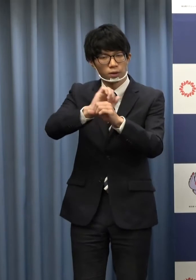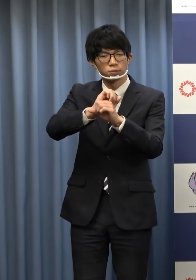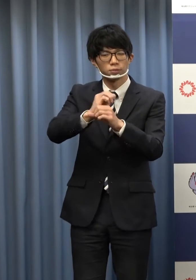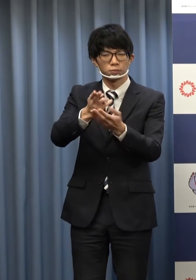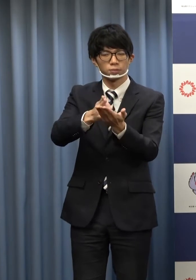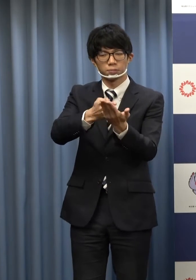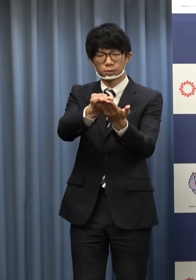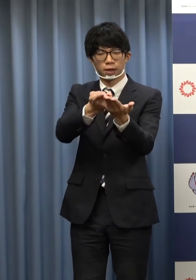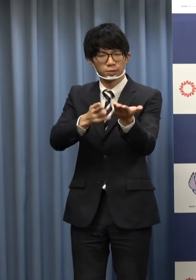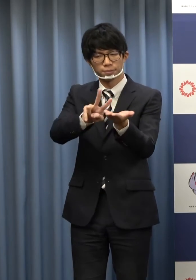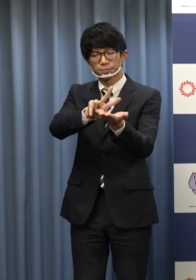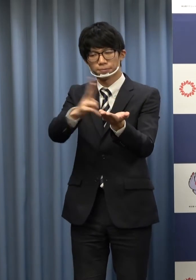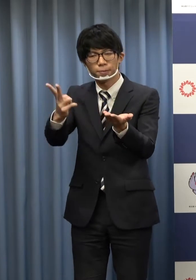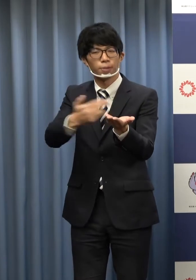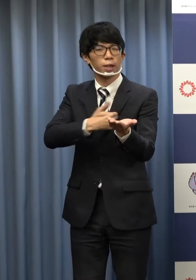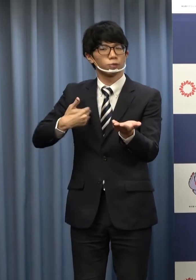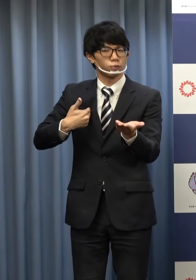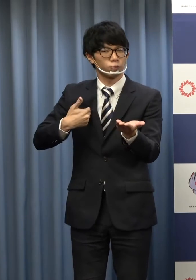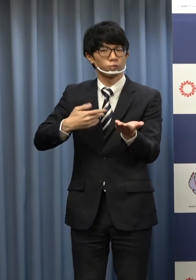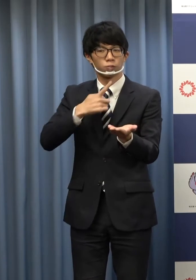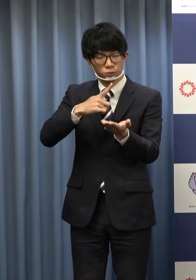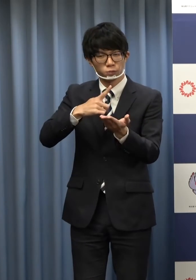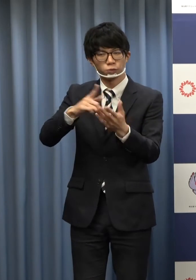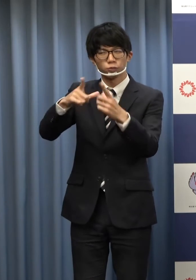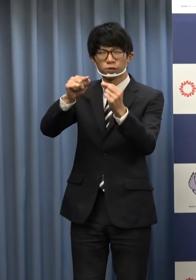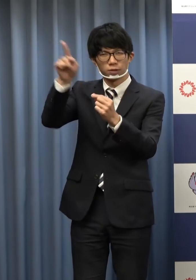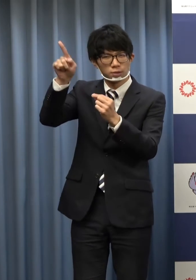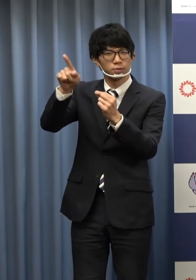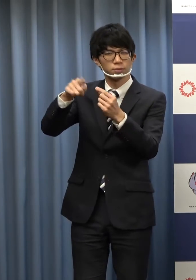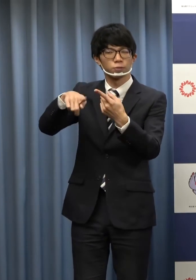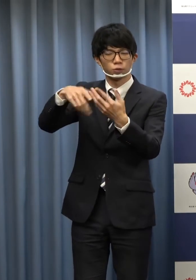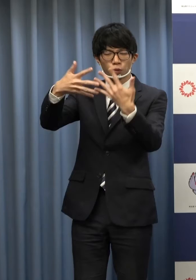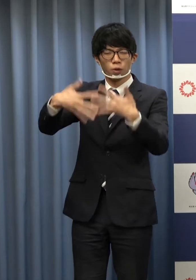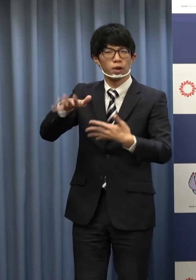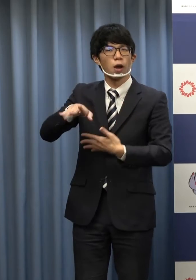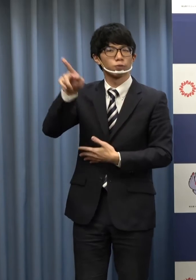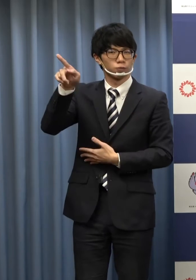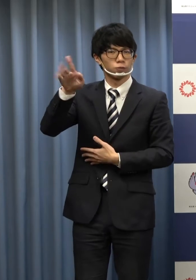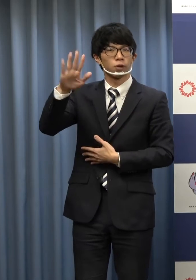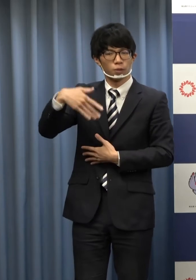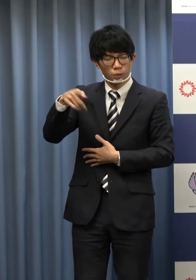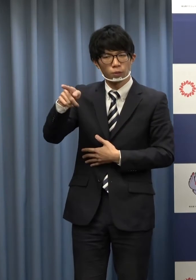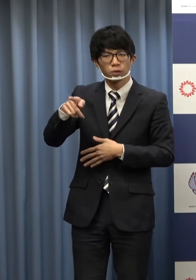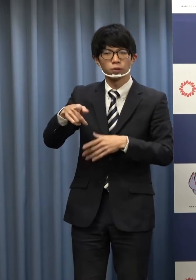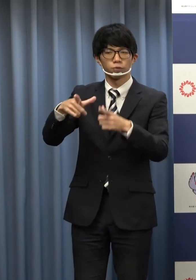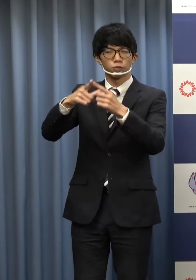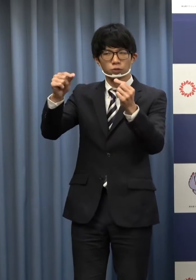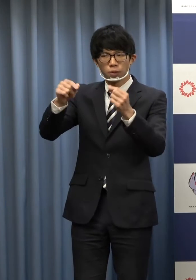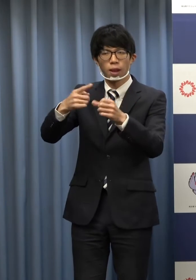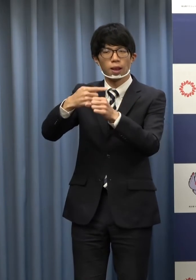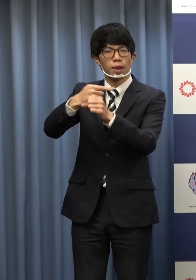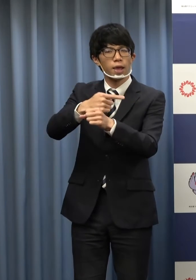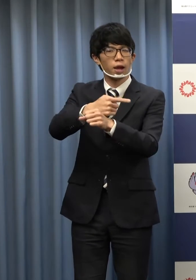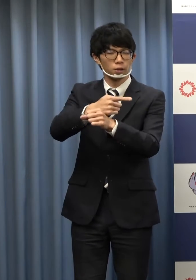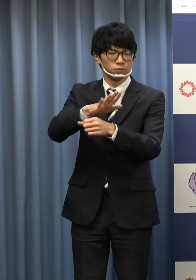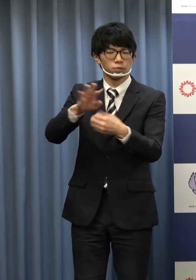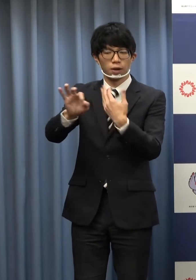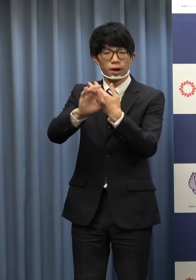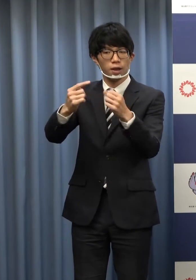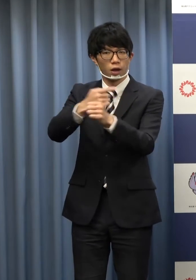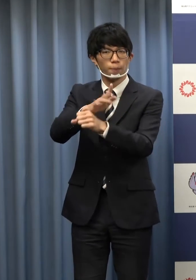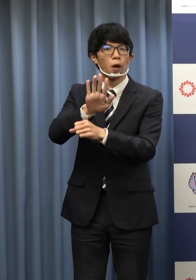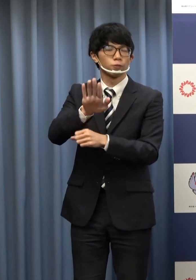、これも国の基準も常に例外はあると、というのはもうこれはどんな病気もそうですけれども、特異なケ